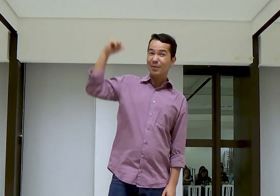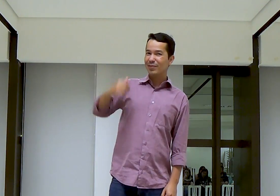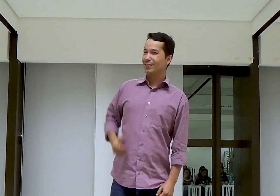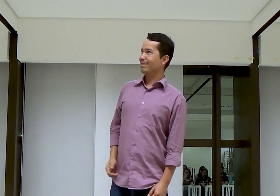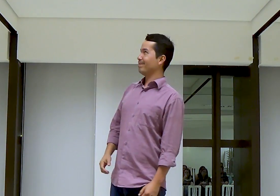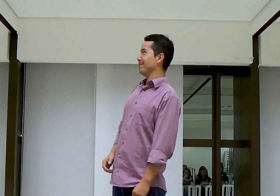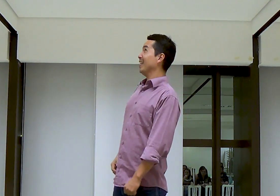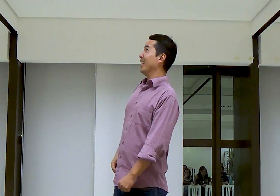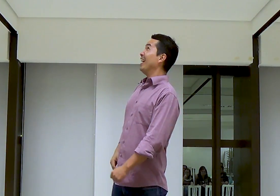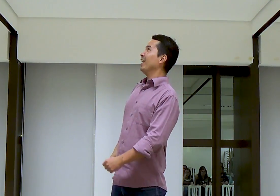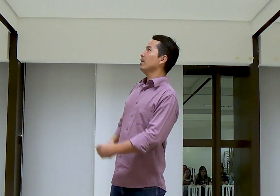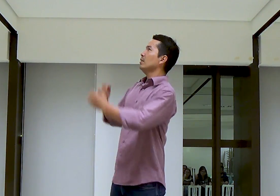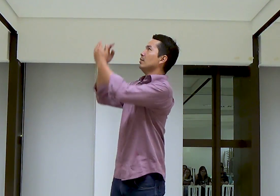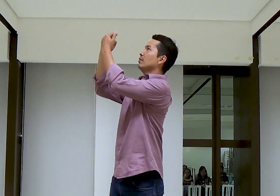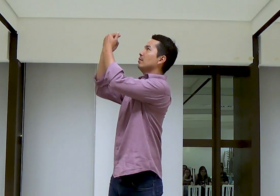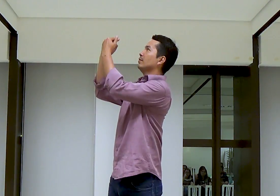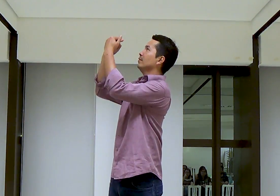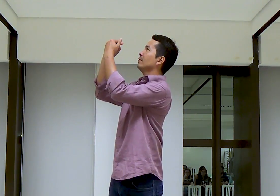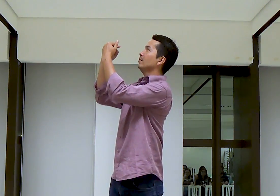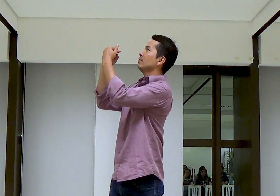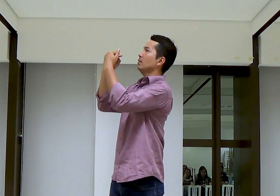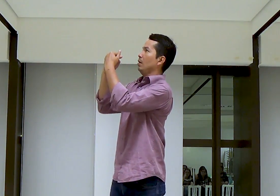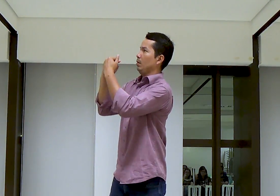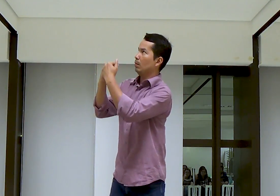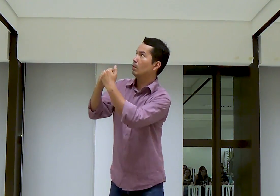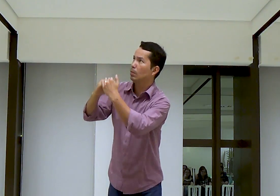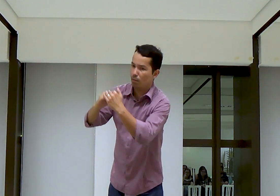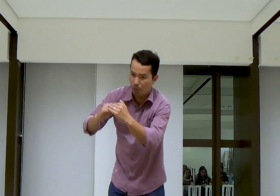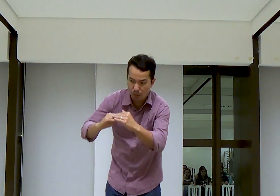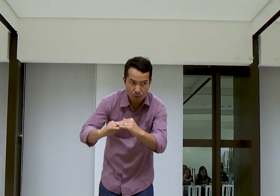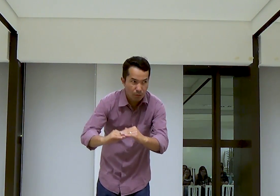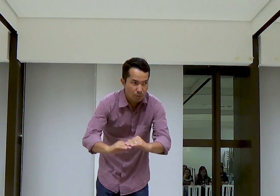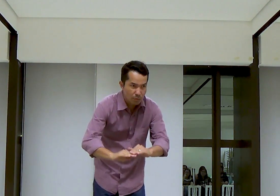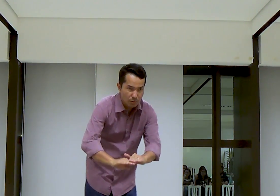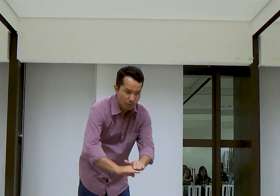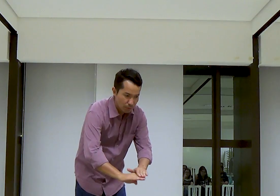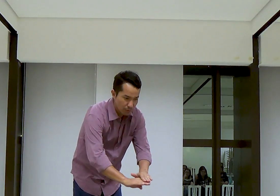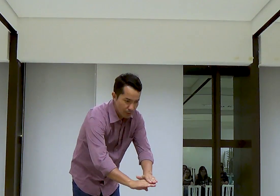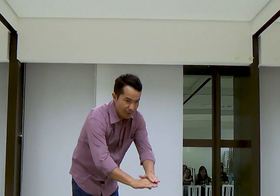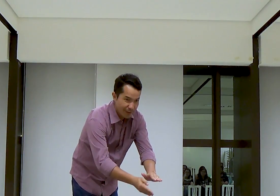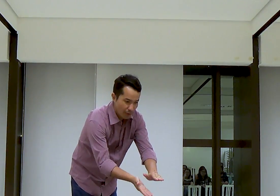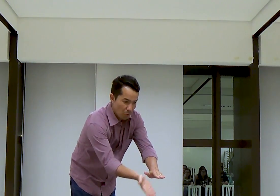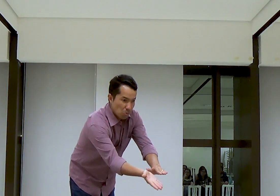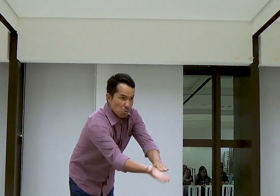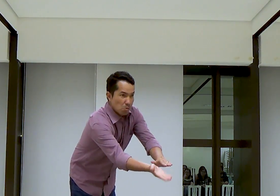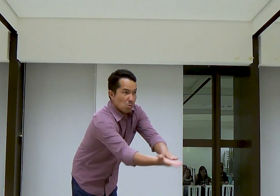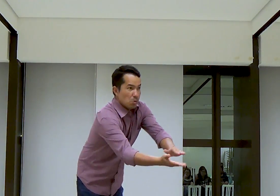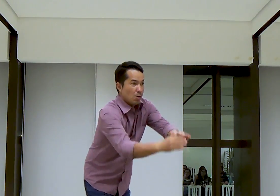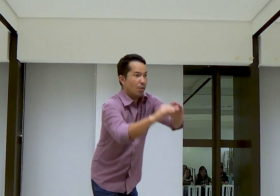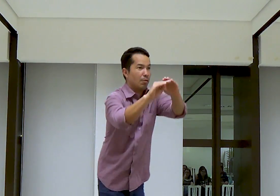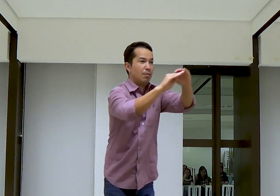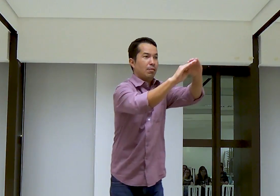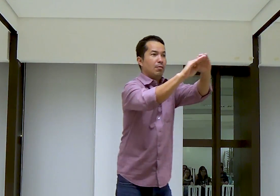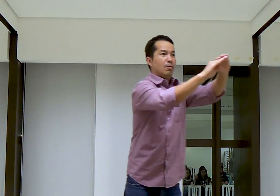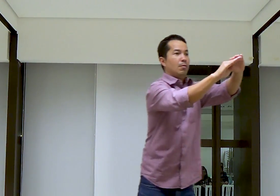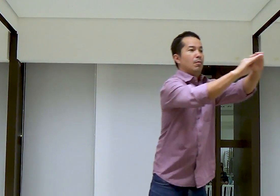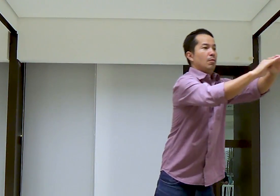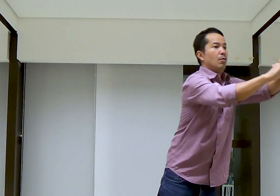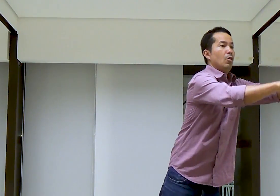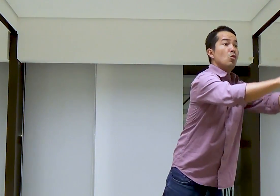pode achar assim: ah, Deus me escolheu, Deus. E você pega, você sabe que Ele